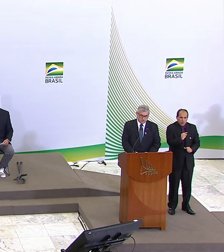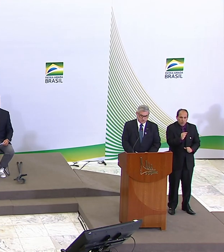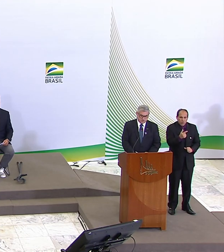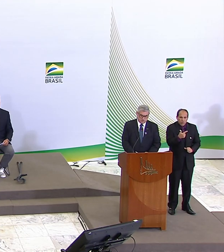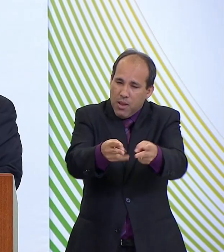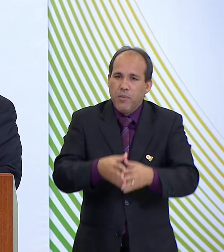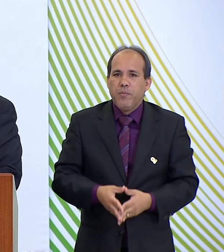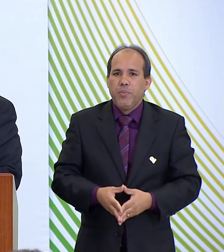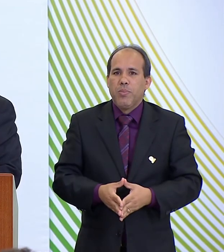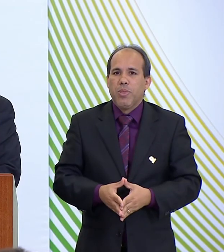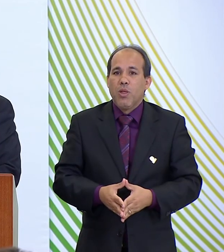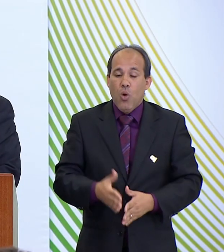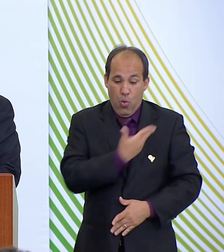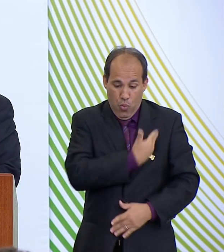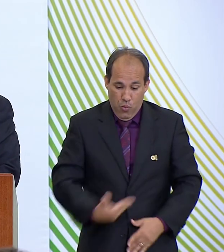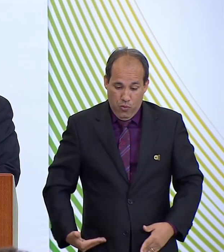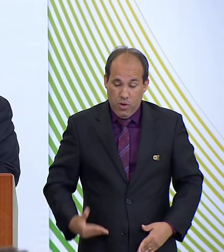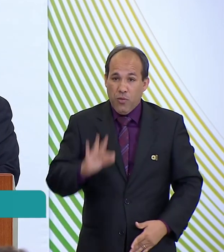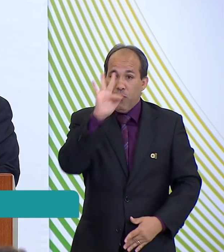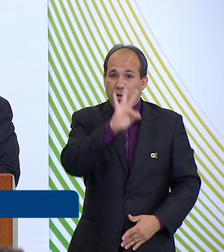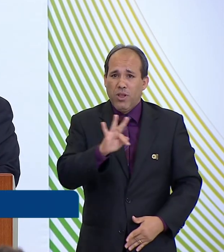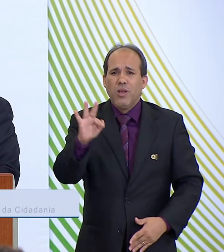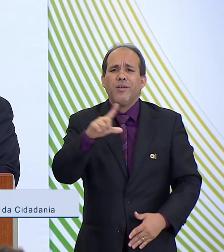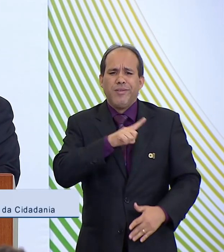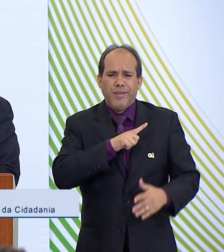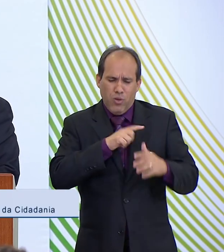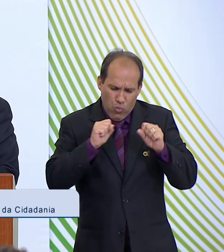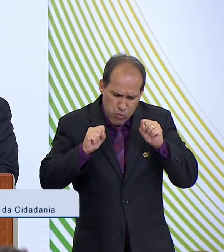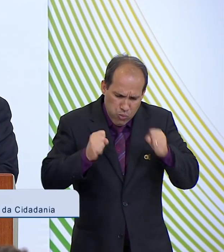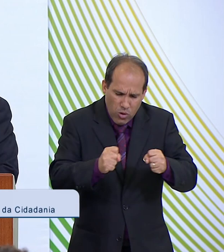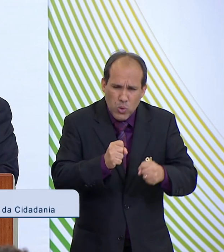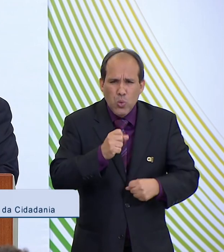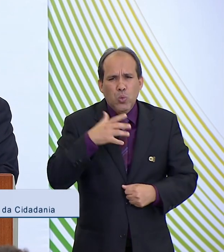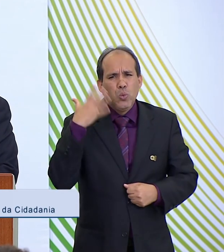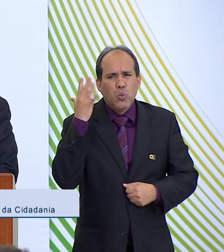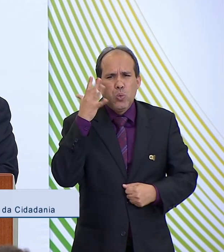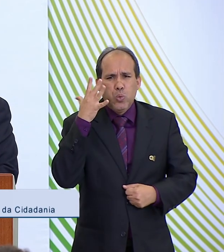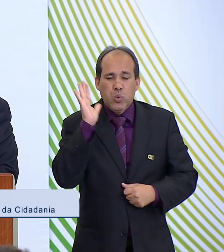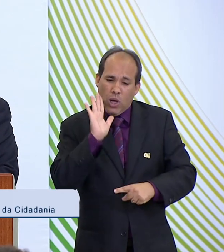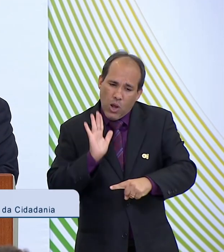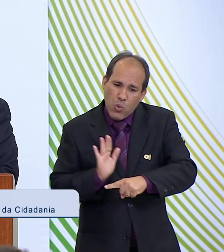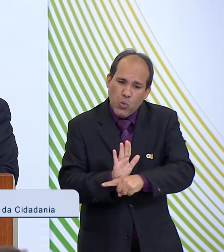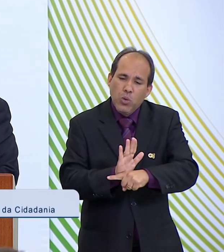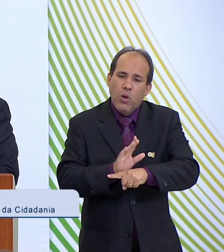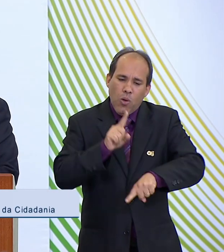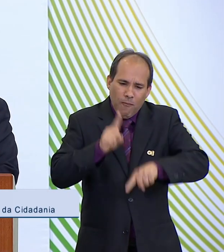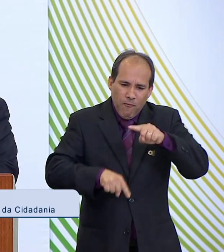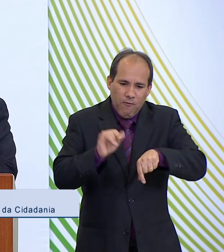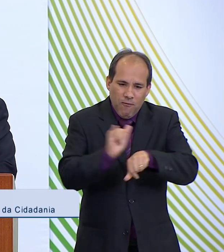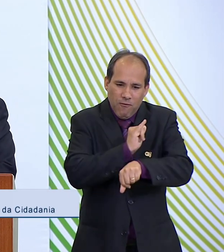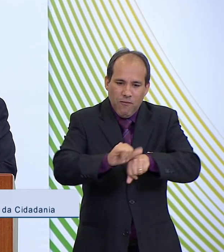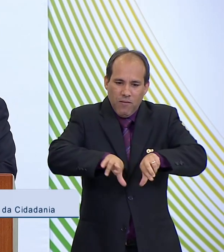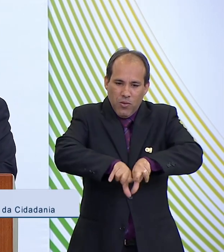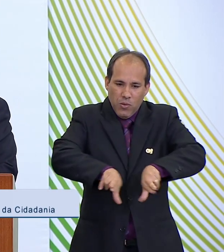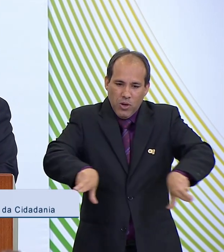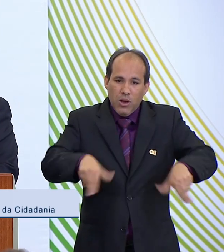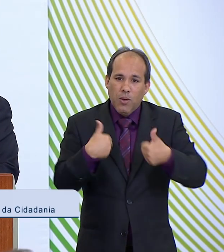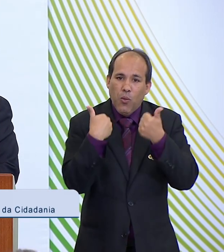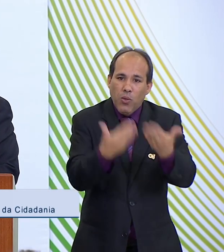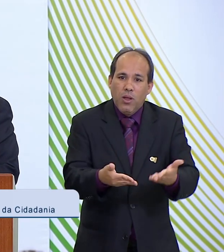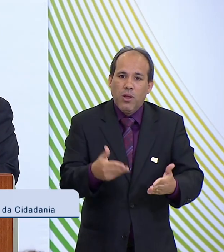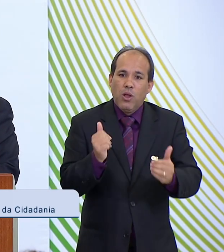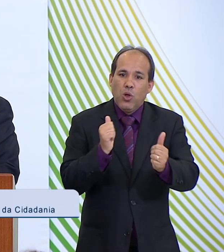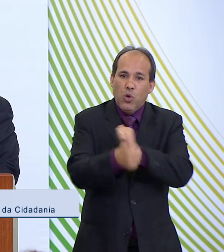aos atletas. O governo federal vem se empenhando intensamente na construção de instrumentos para o desenvolvimento do